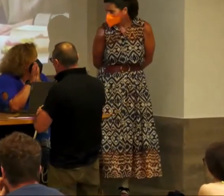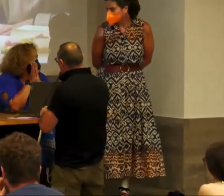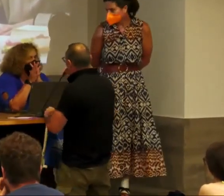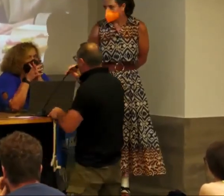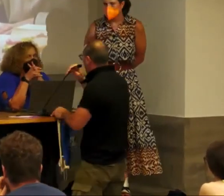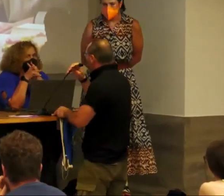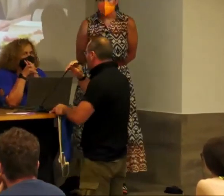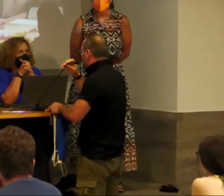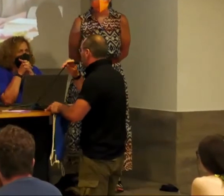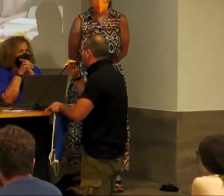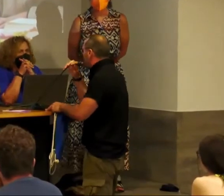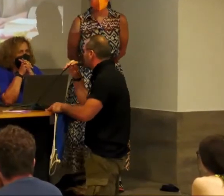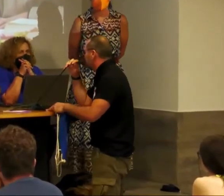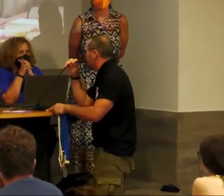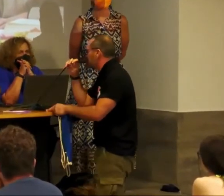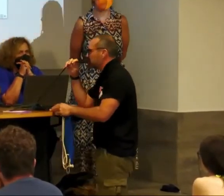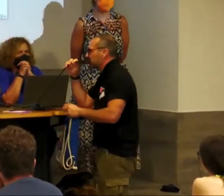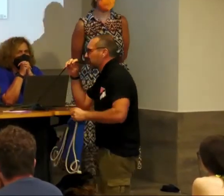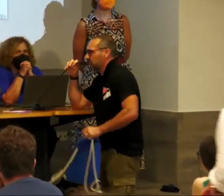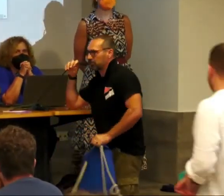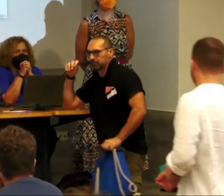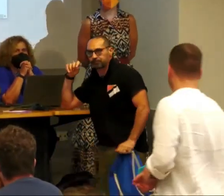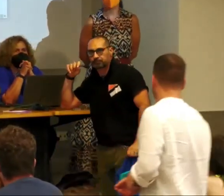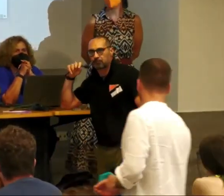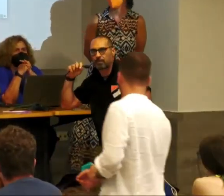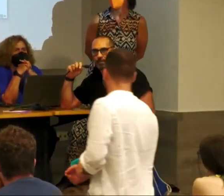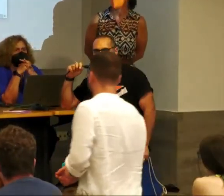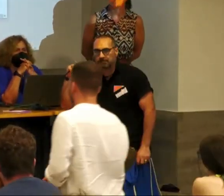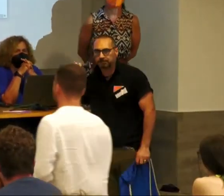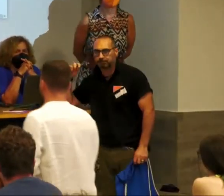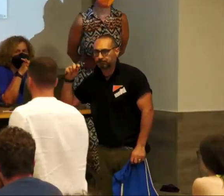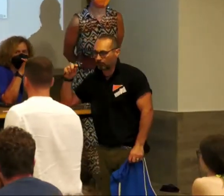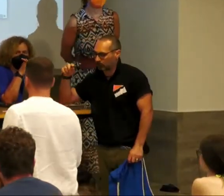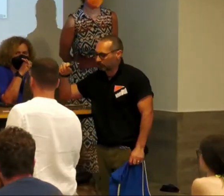È obbligatoria ma non vincolante rispetto all'iscrizione.